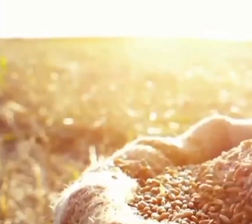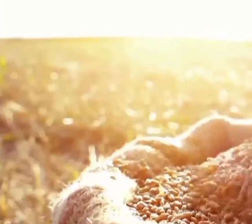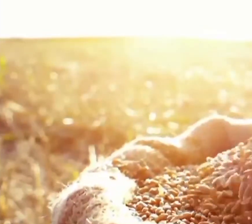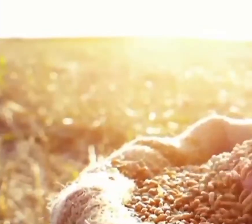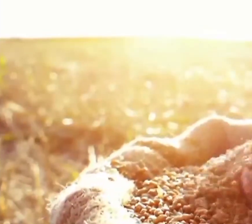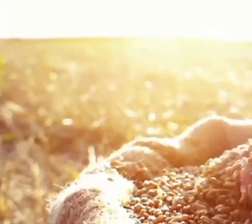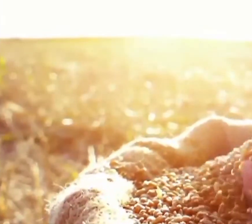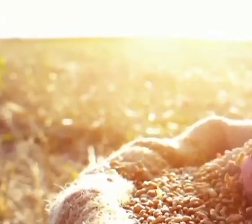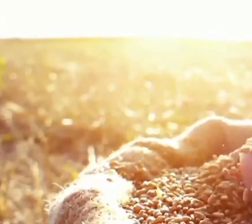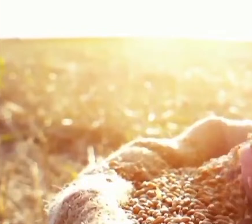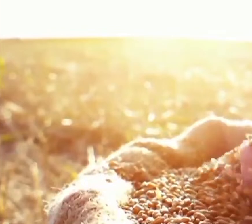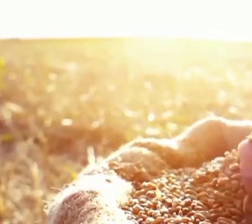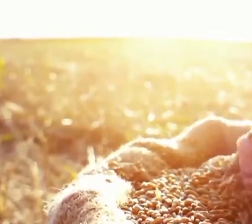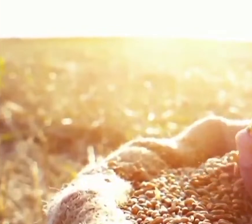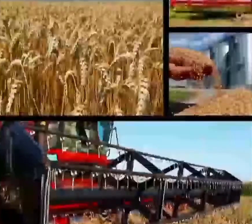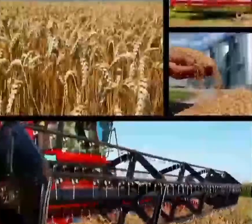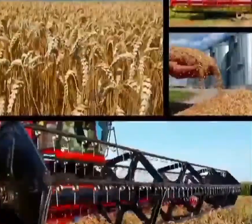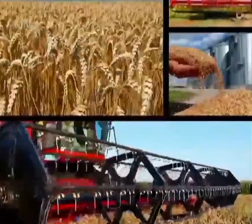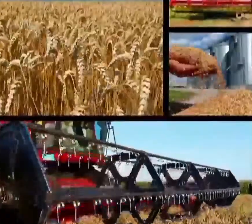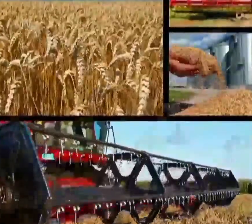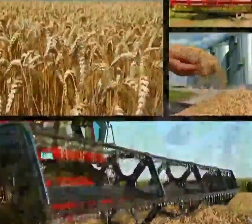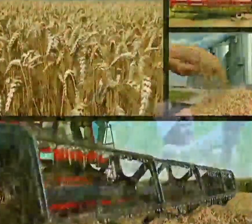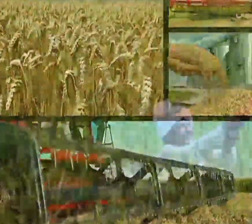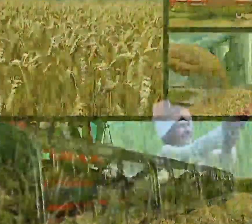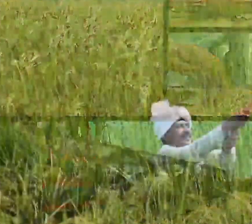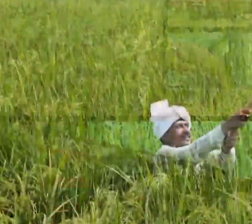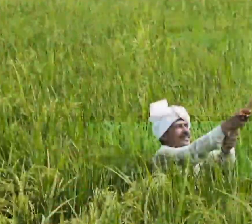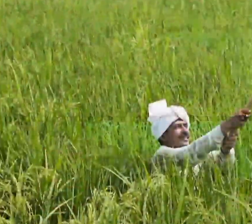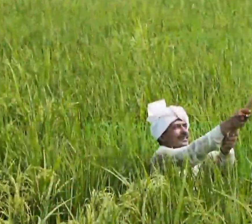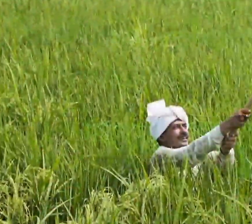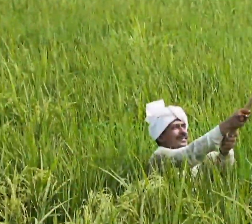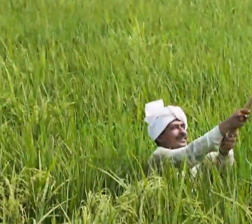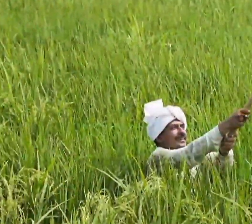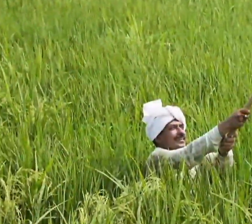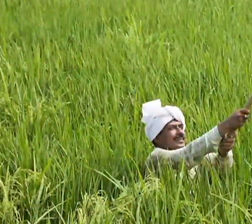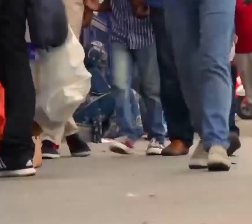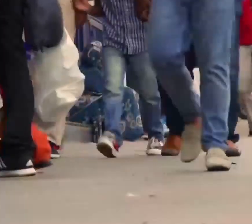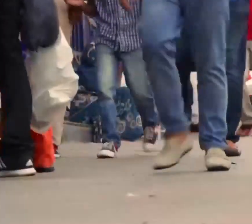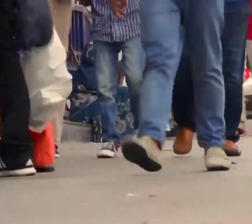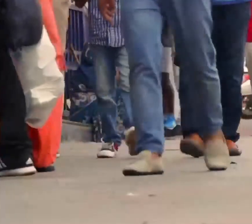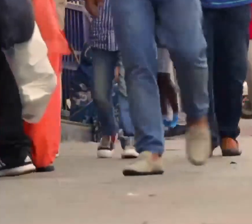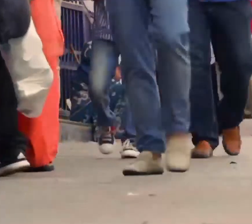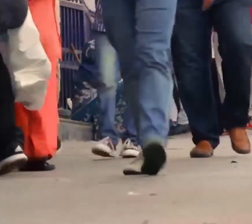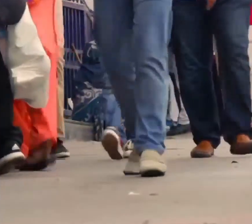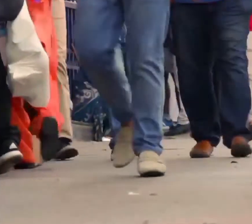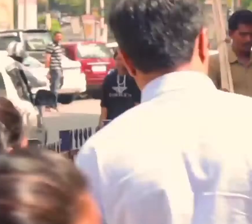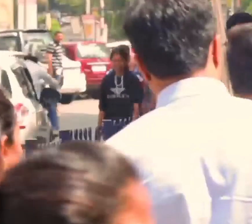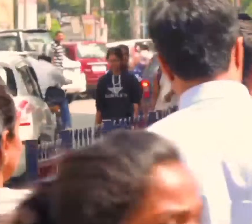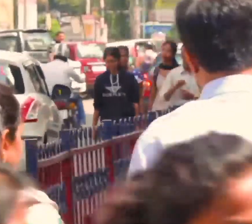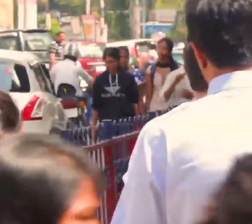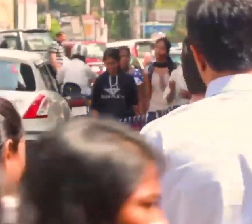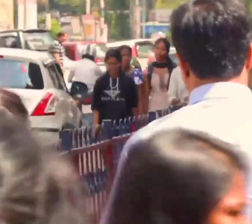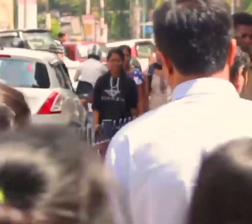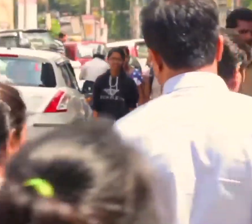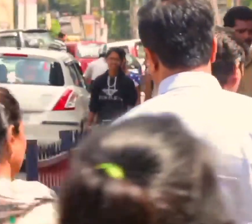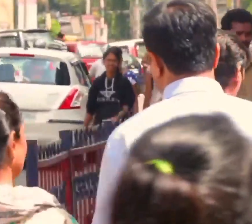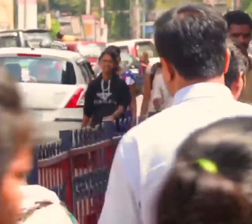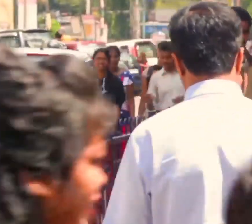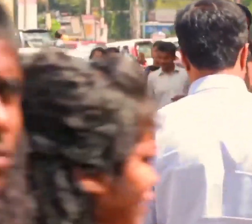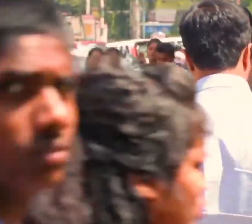भारतीय अर्थव्यवस्था में कृषि सबसे महत्वपूर्ण क्षेत्र है। जनगणना 2011 के अनुसार ये अनुमान